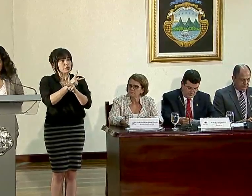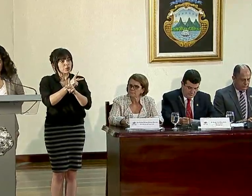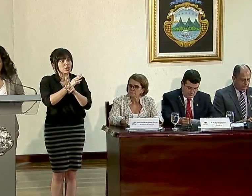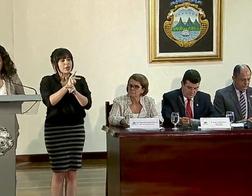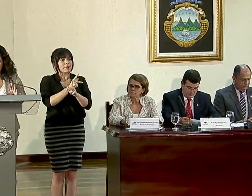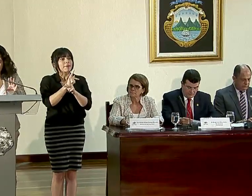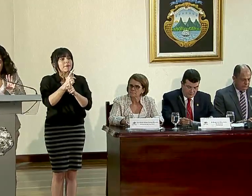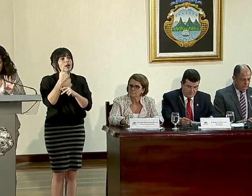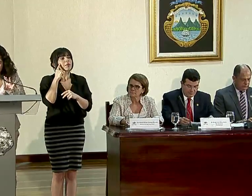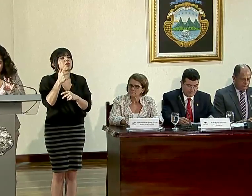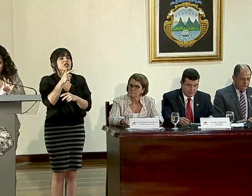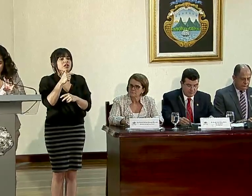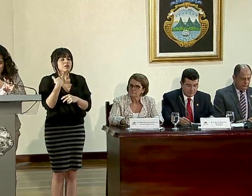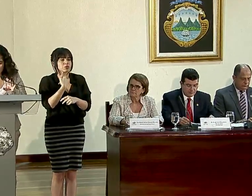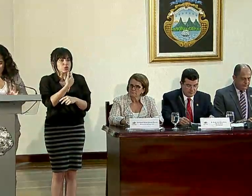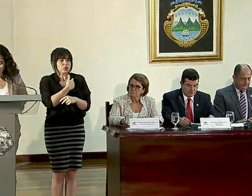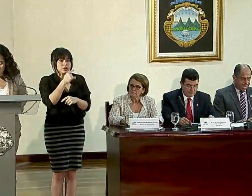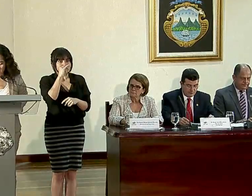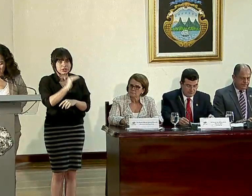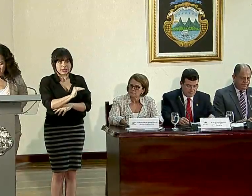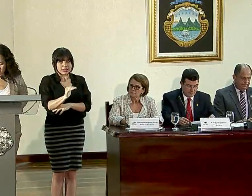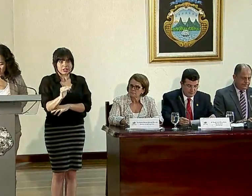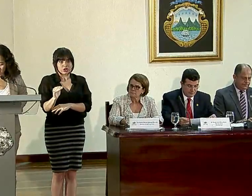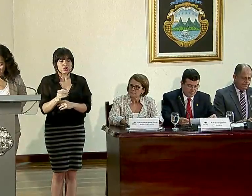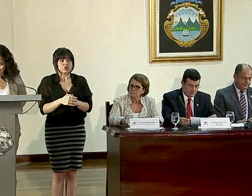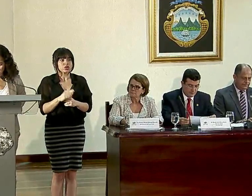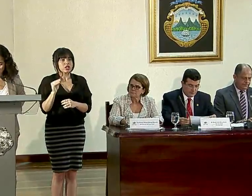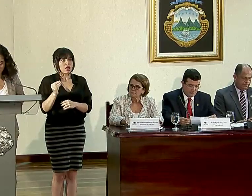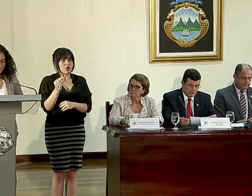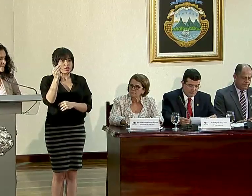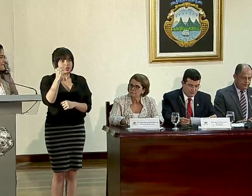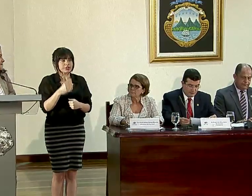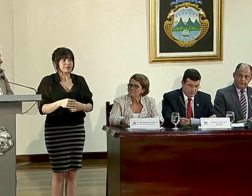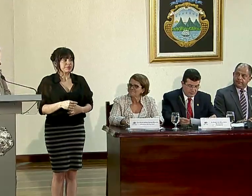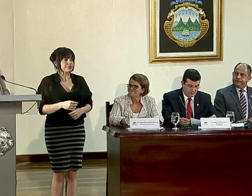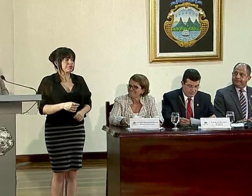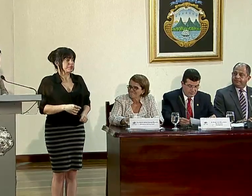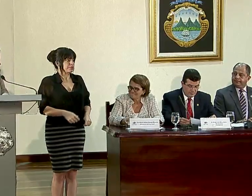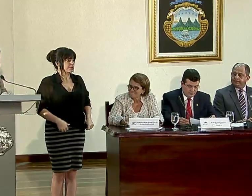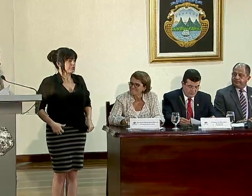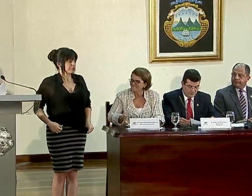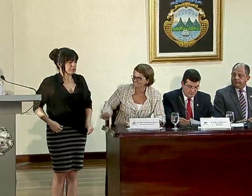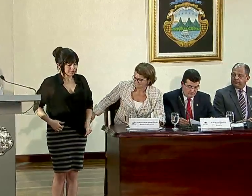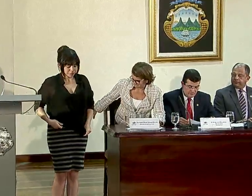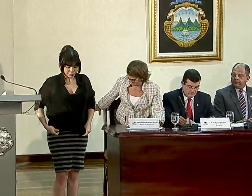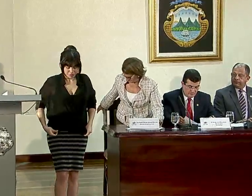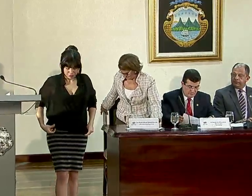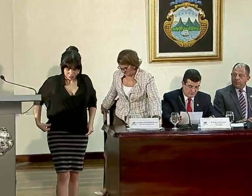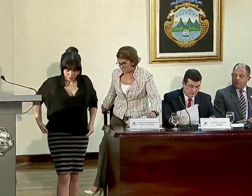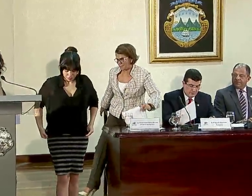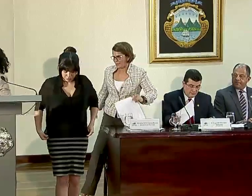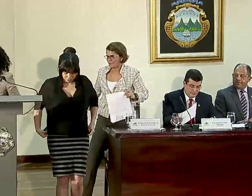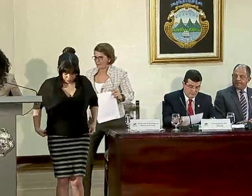prevención para proteger a nuestros niños y niñas y adolescentes. Si gusta, lo puede hacer desde aquí.